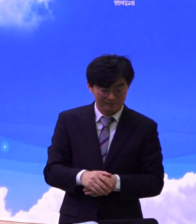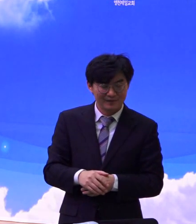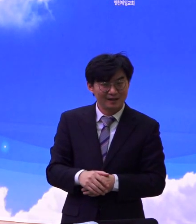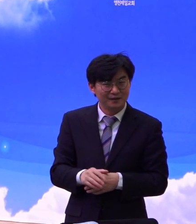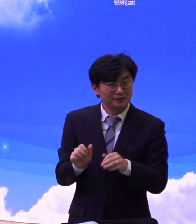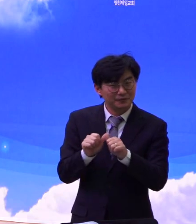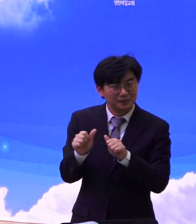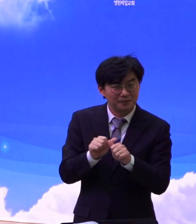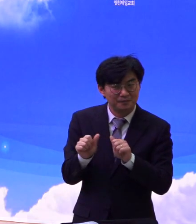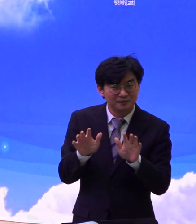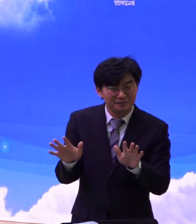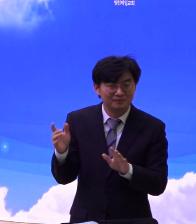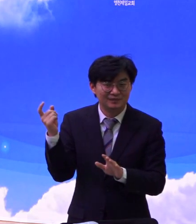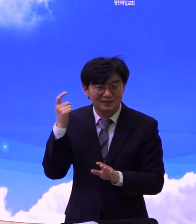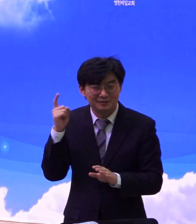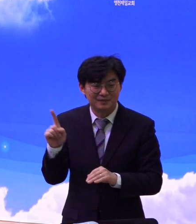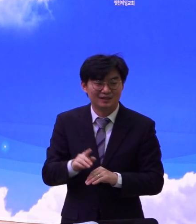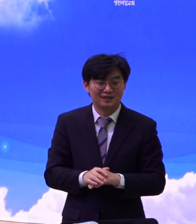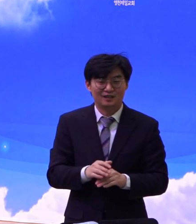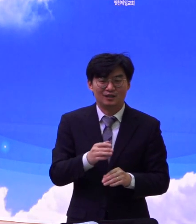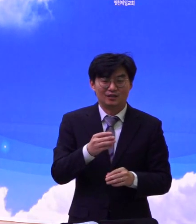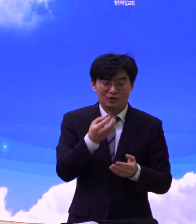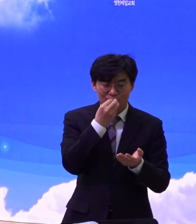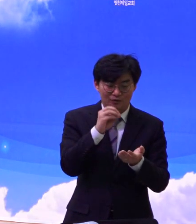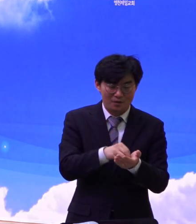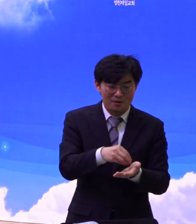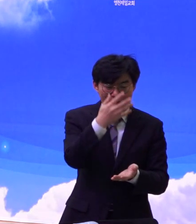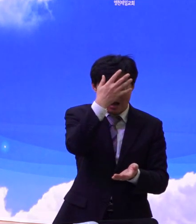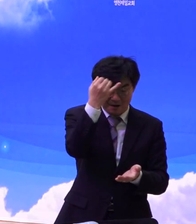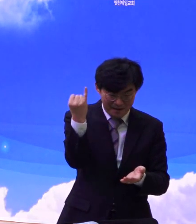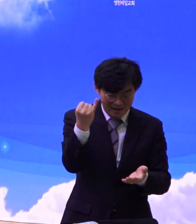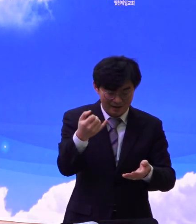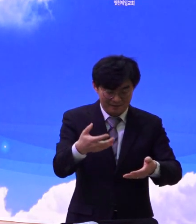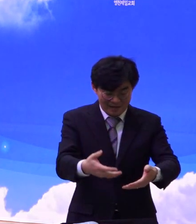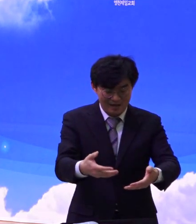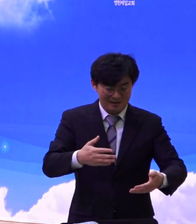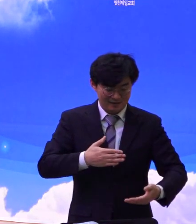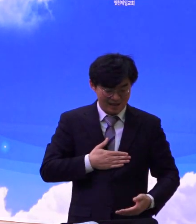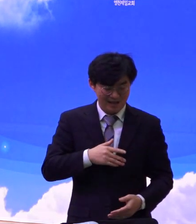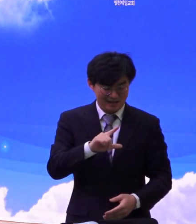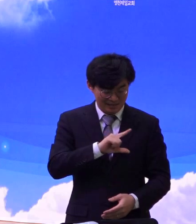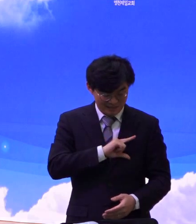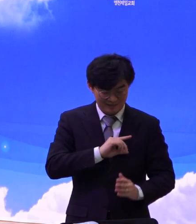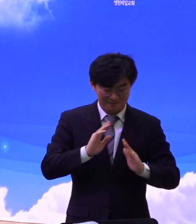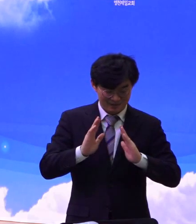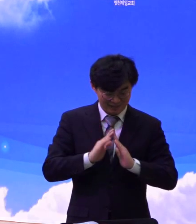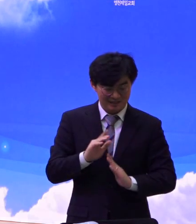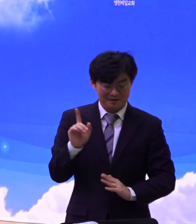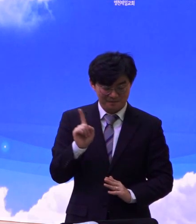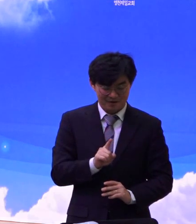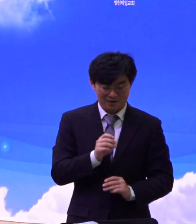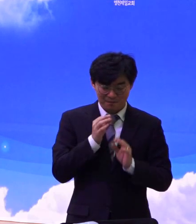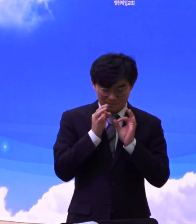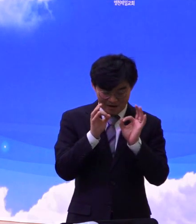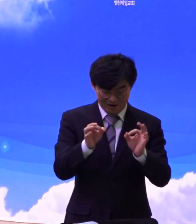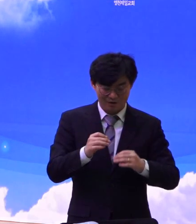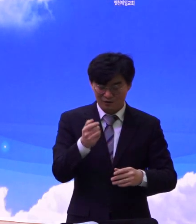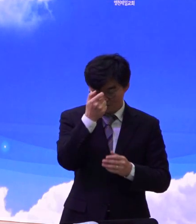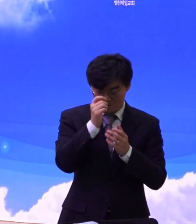뭐냐면 그 돌알매 앞에 가서 자기가 어디서 왔는지 주소가 어디고 어떤지를 이야기하고 소원을